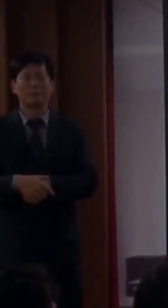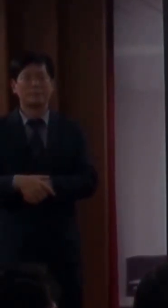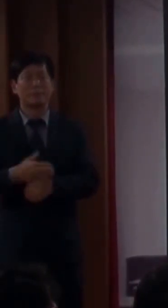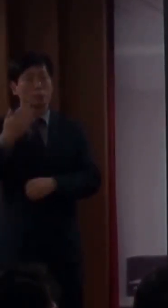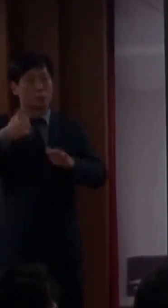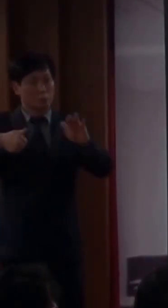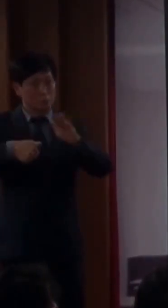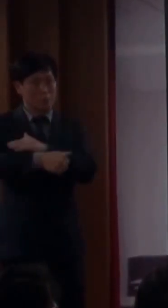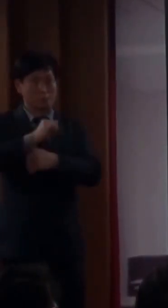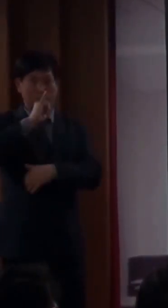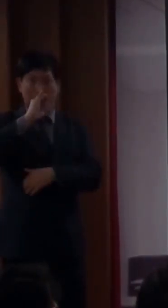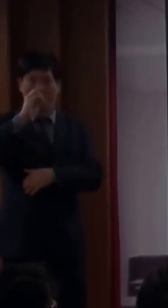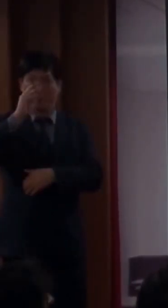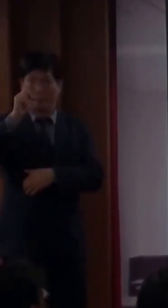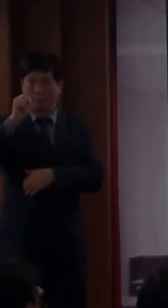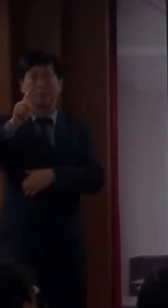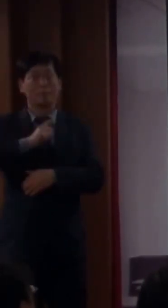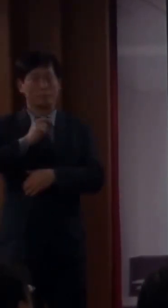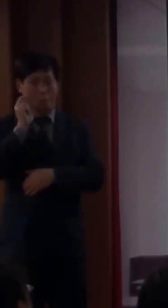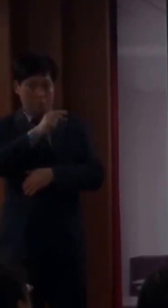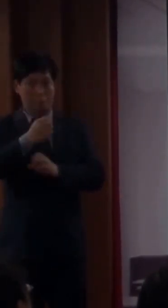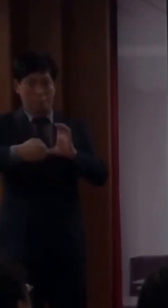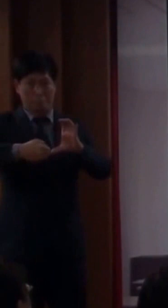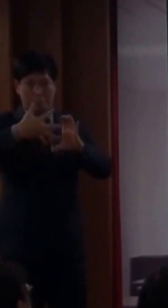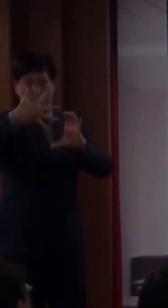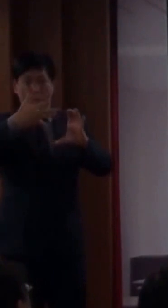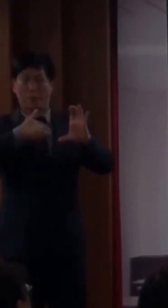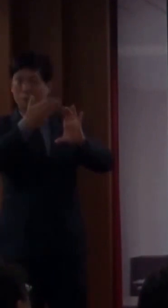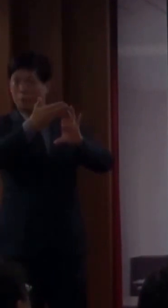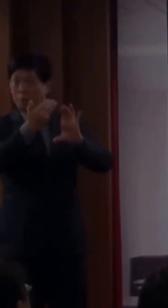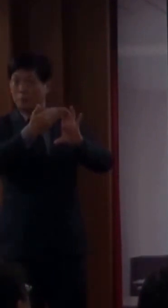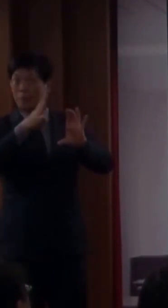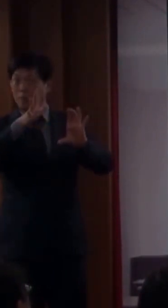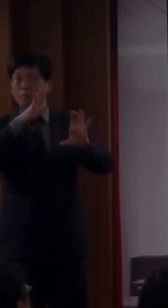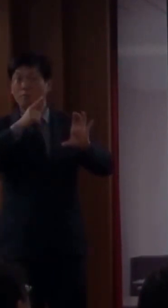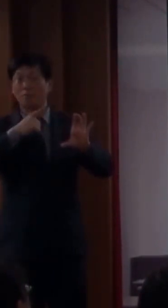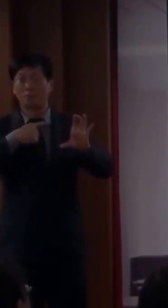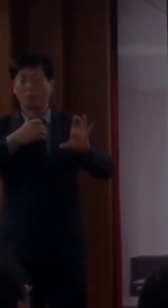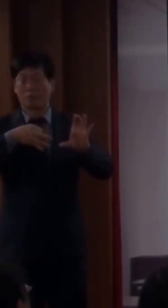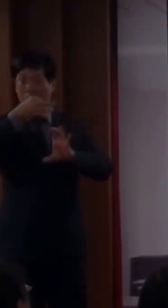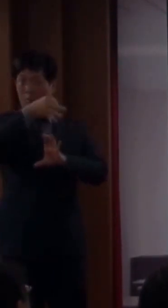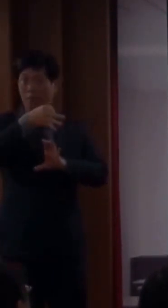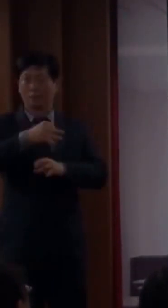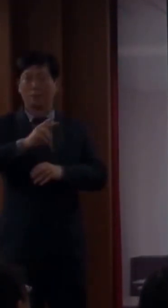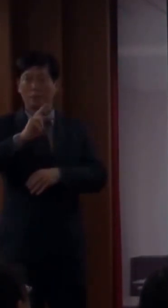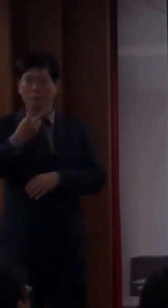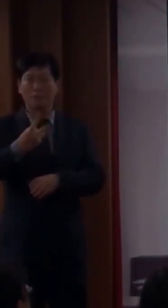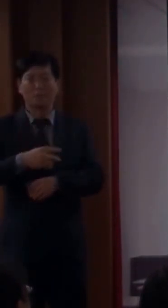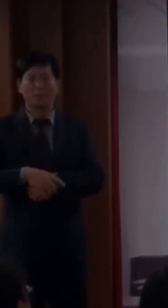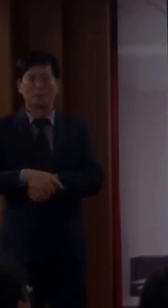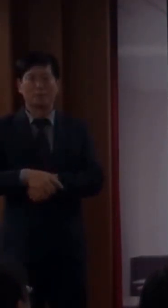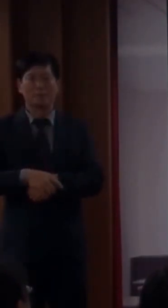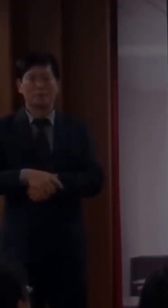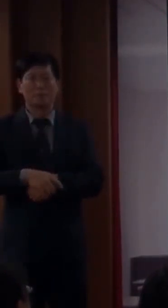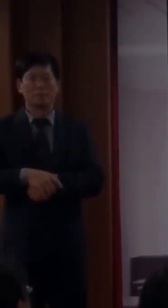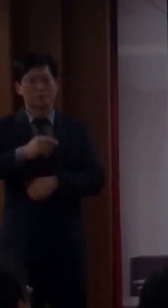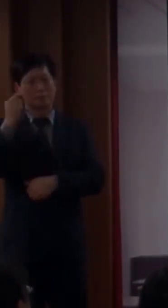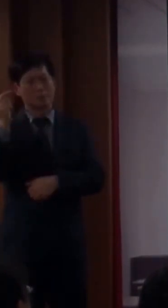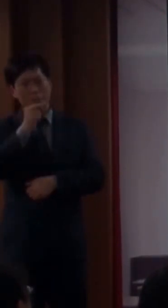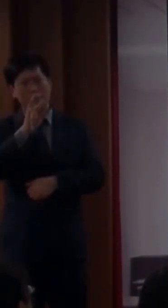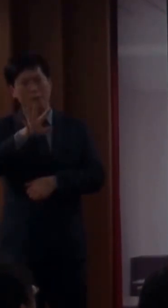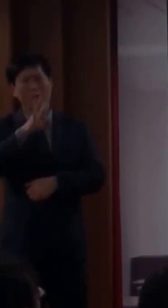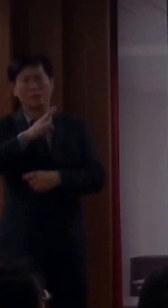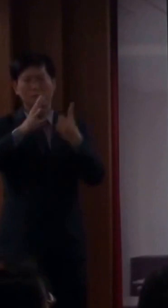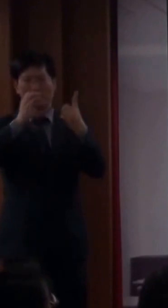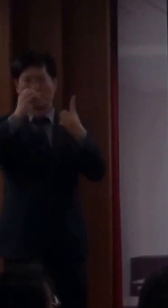进入这个 iPhone 的首页，大家可以看到我们会有一个缴费储值的这个选项，或者是旁边我们也有这个